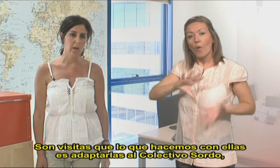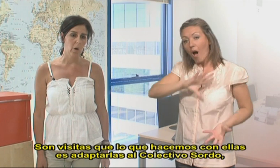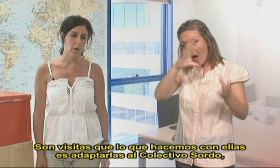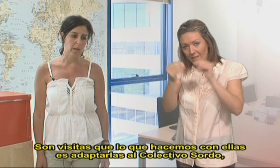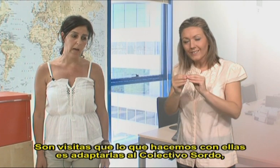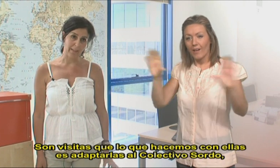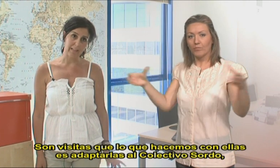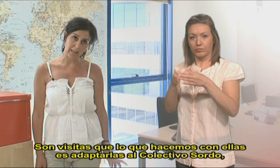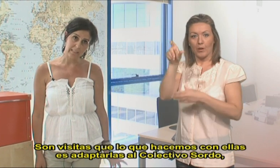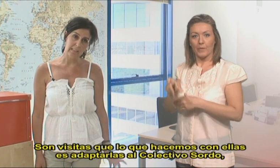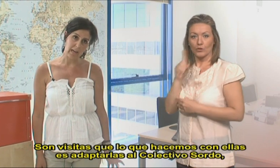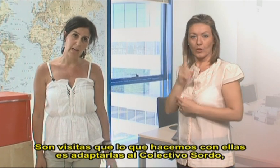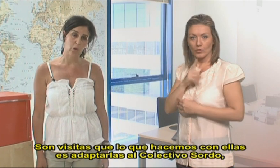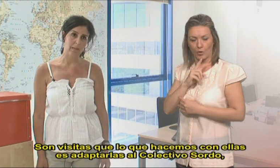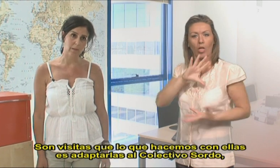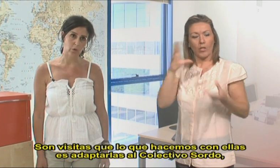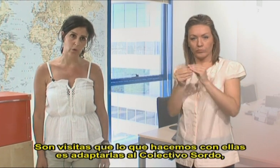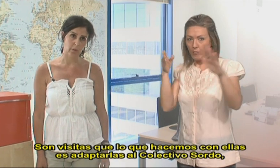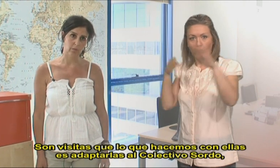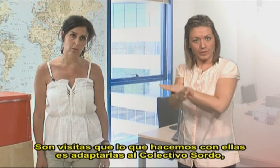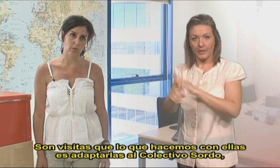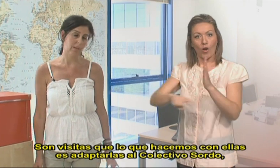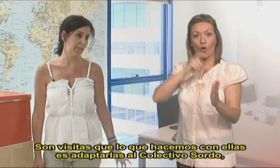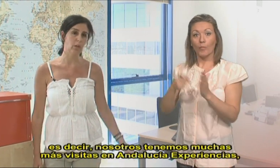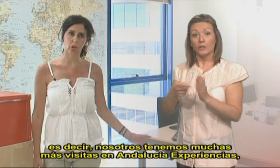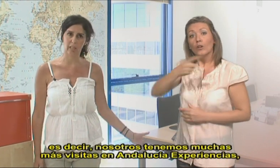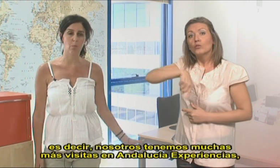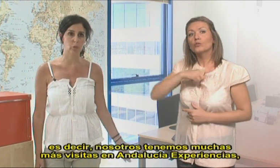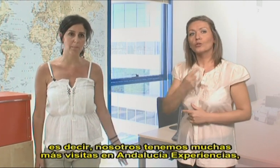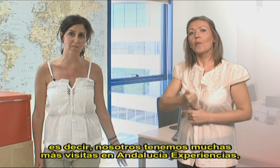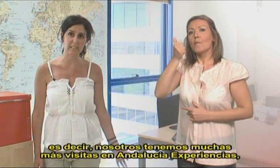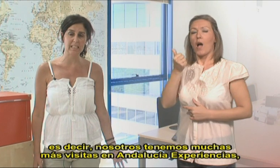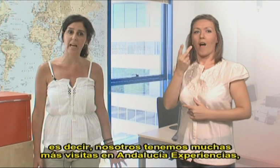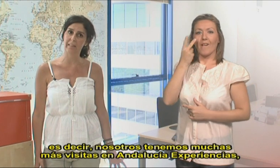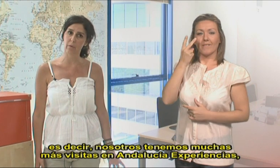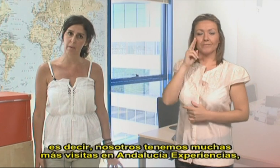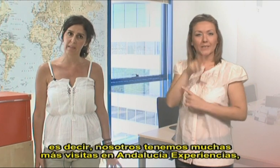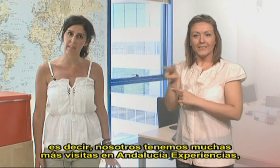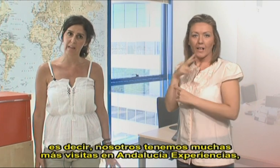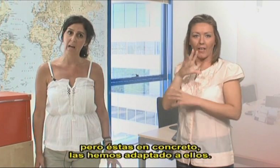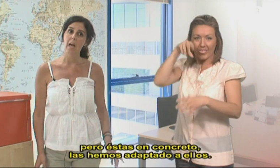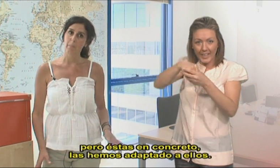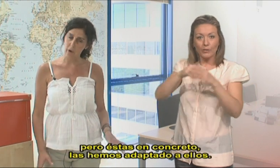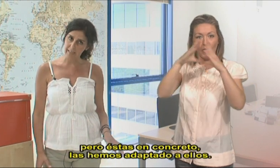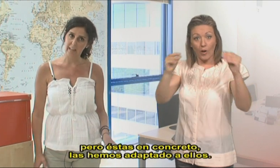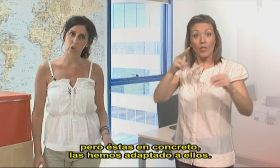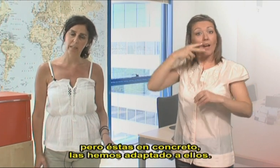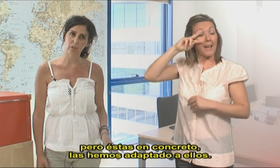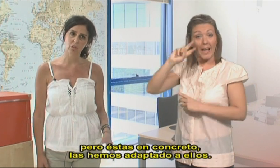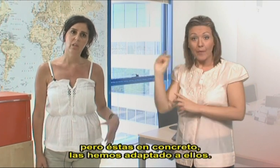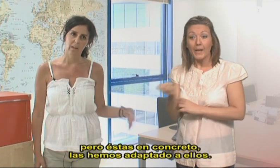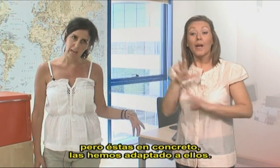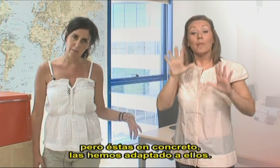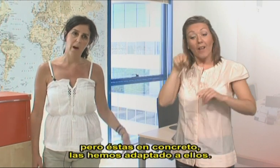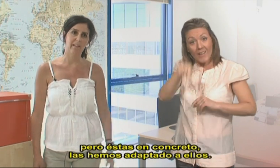adaptarlas al colectivo sordo. Es decir, nosotros tenemos muchas más visitas en Andalucía Experiencias, pero estas en